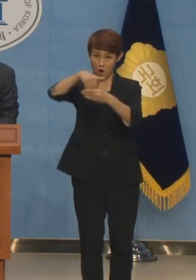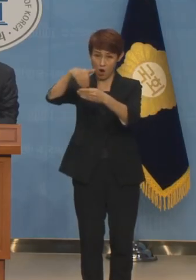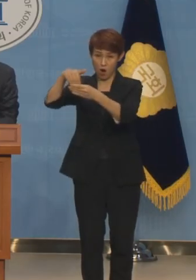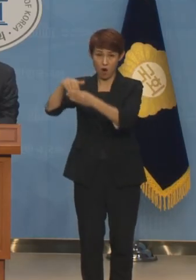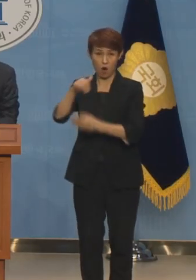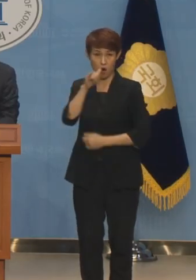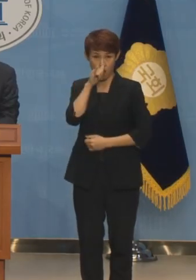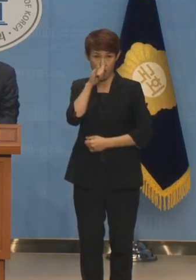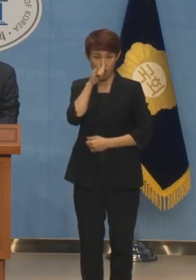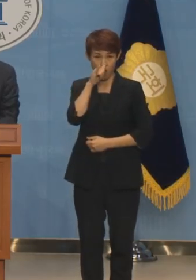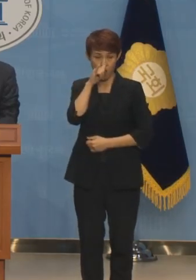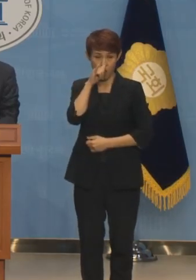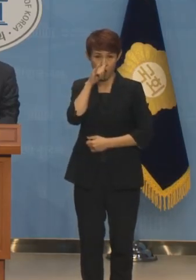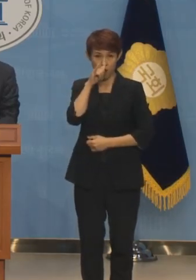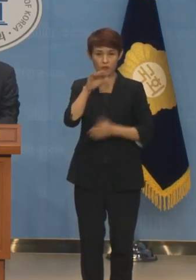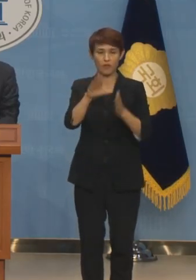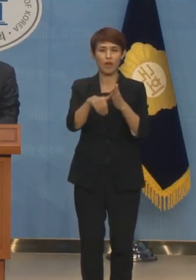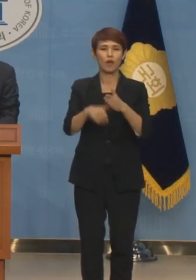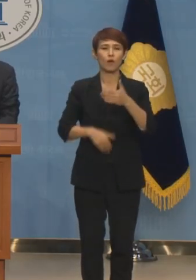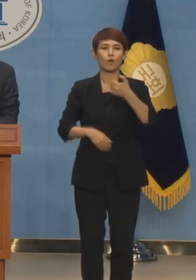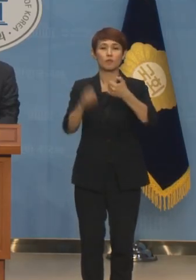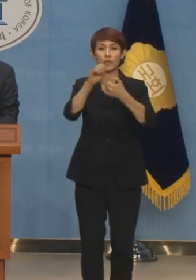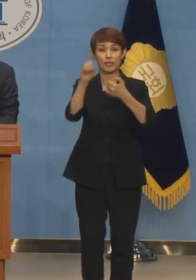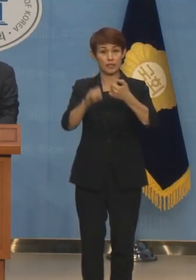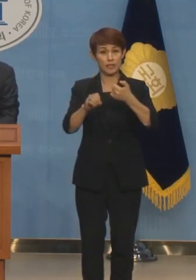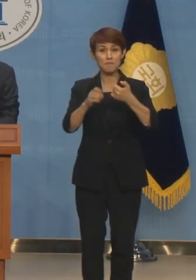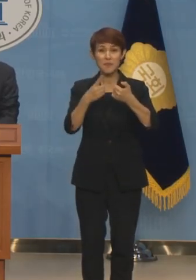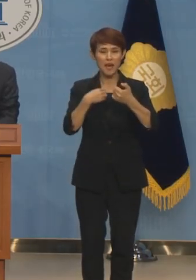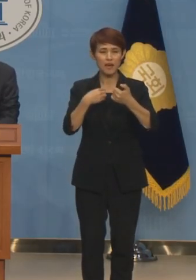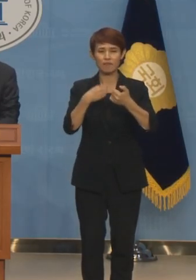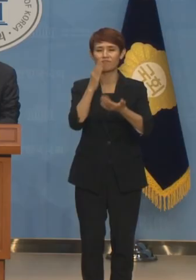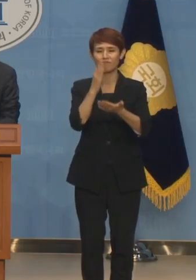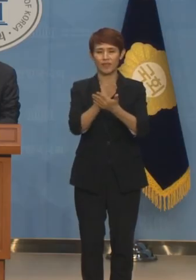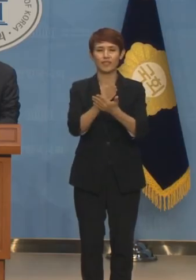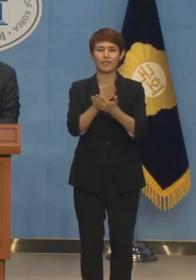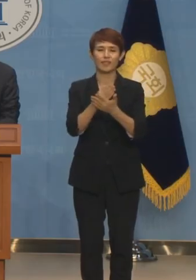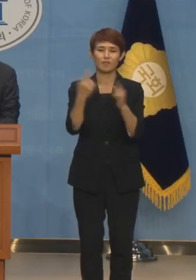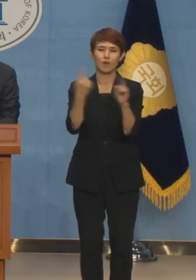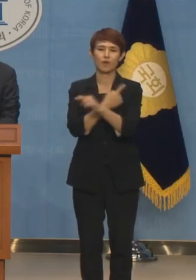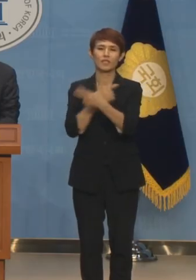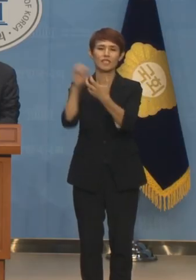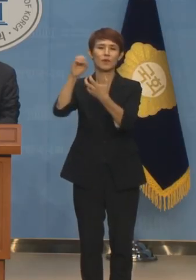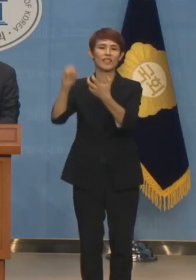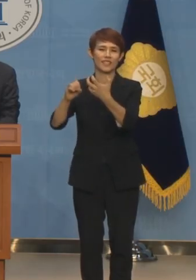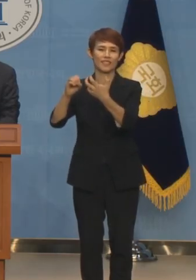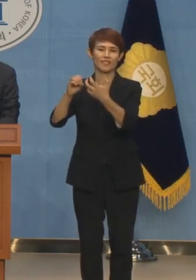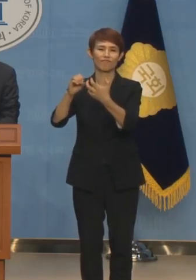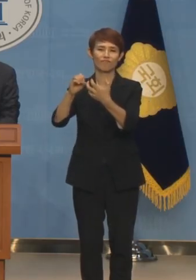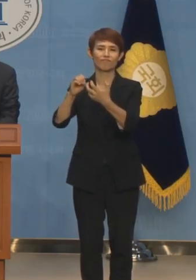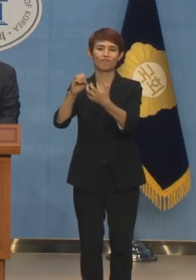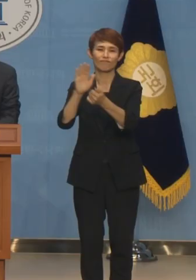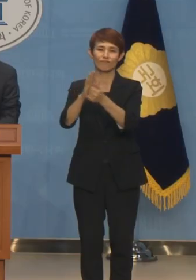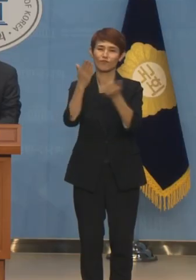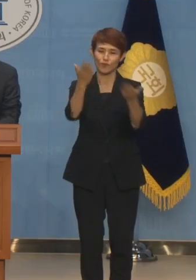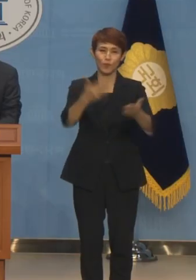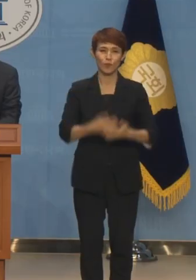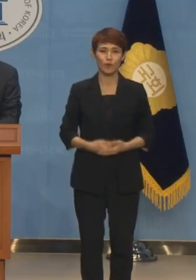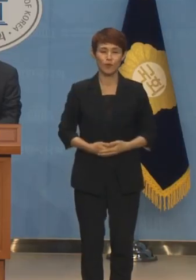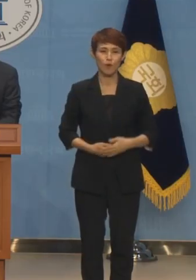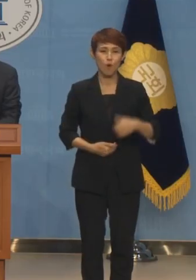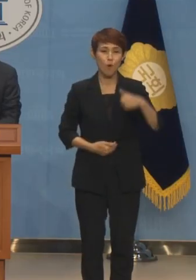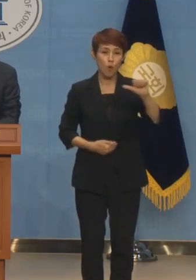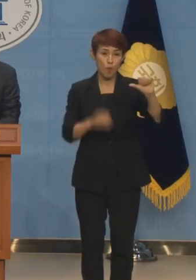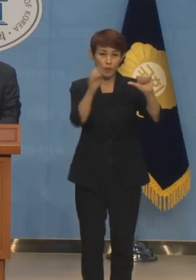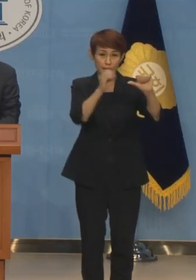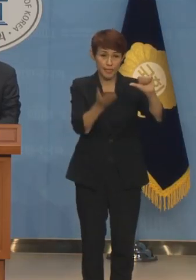후보자에게 기존 50%에서 70%로 보전 비율을 상향하고 5%